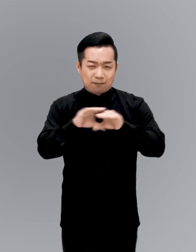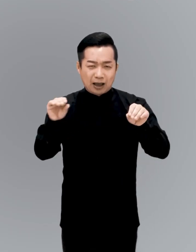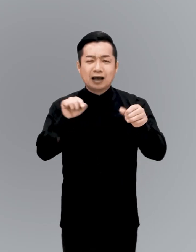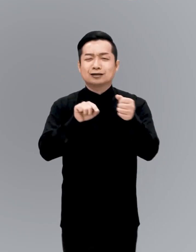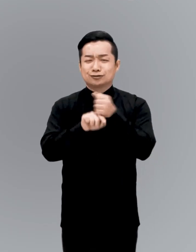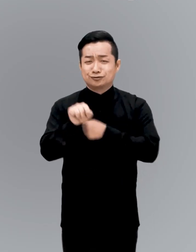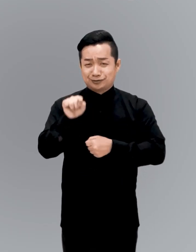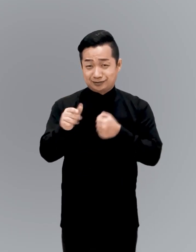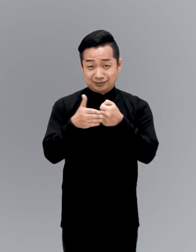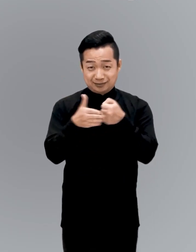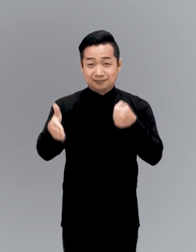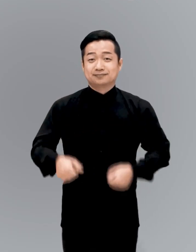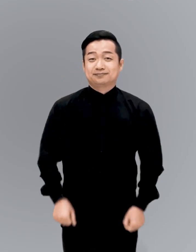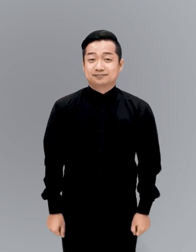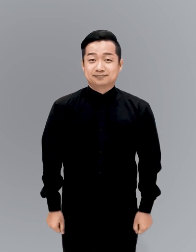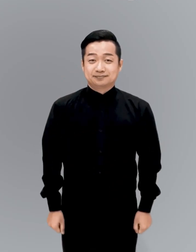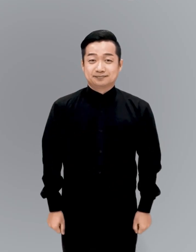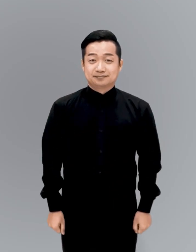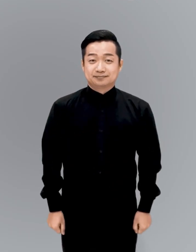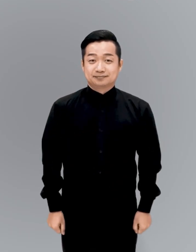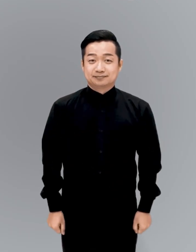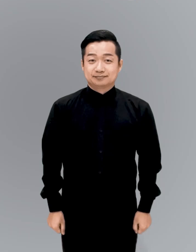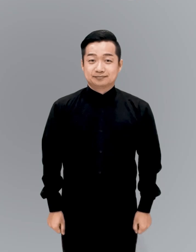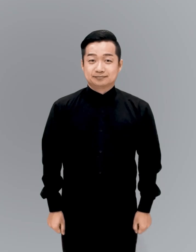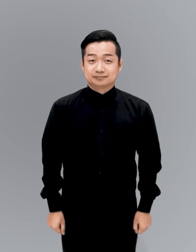이유가 바로 이 때문이다.